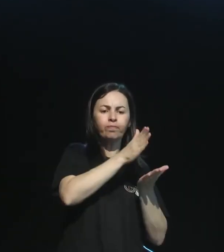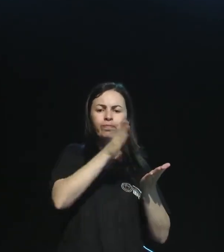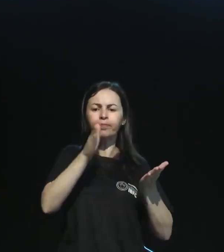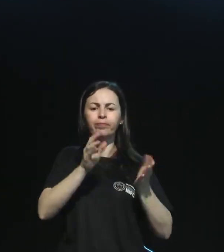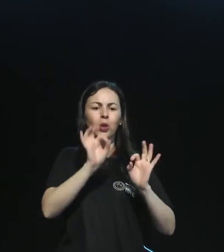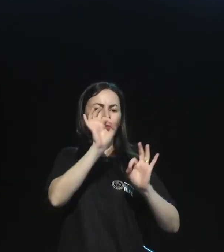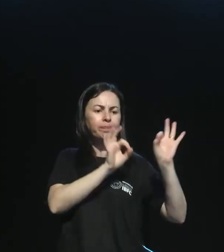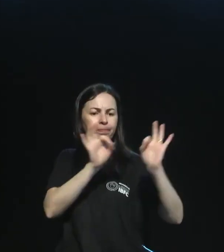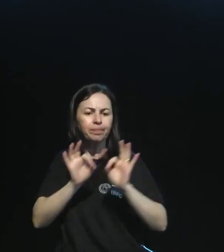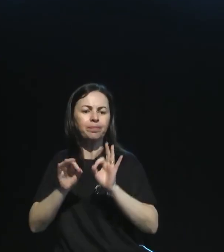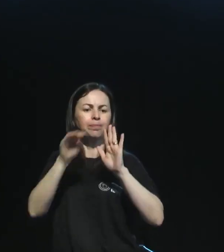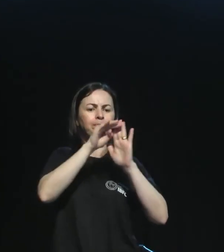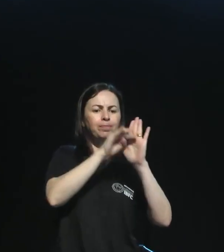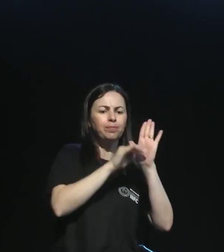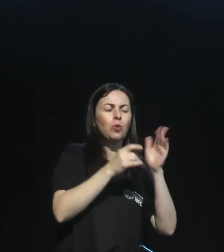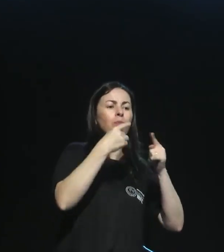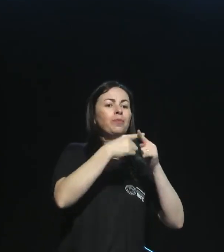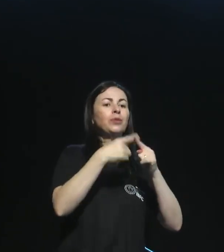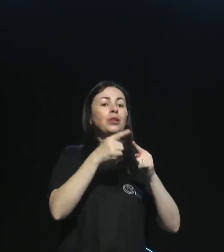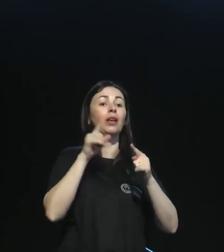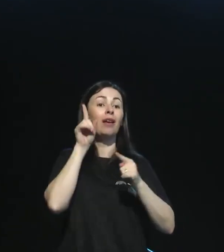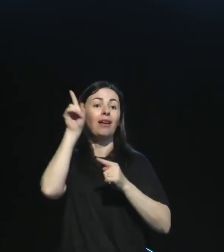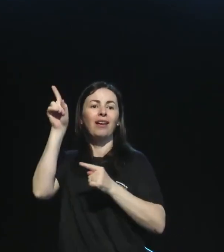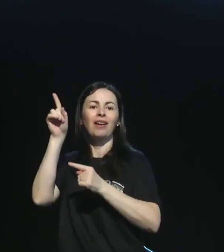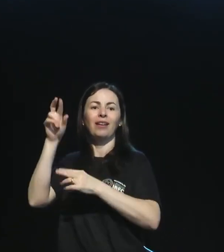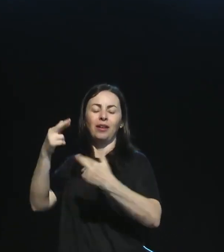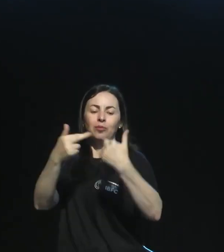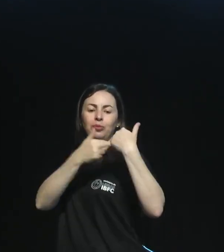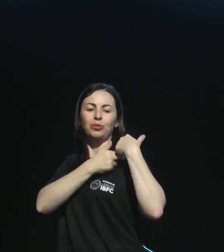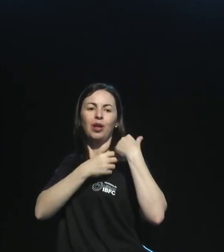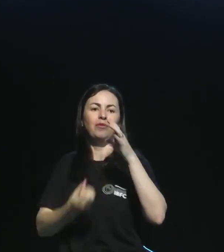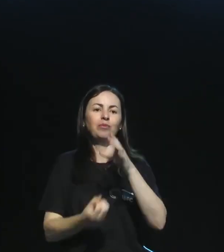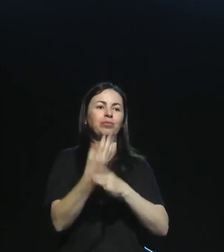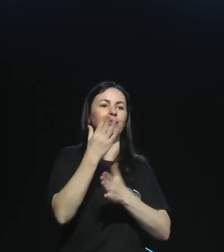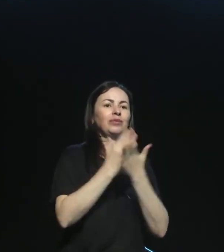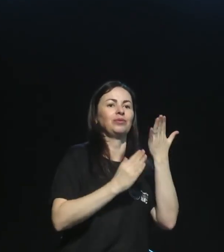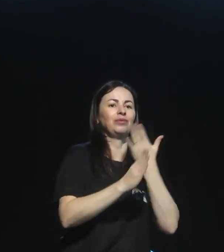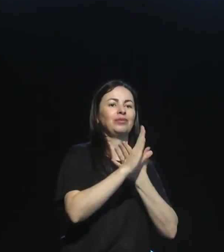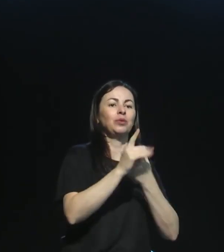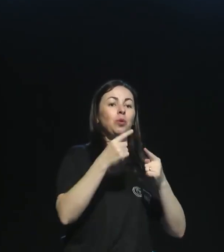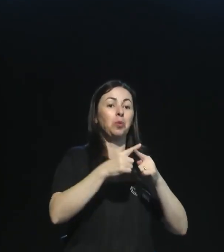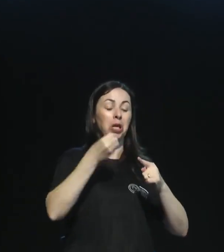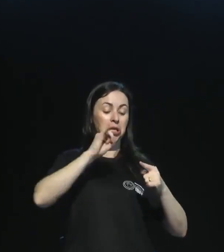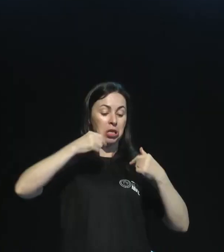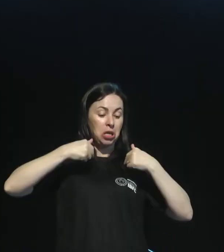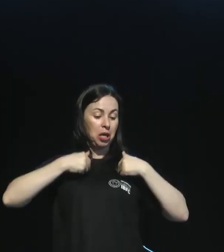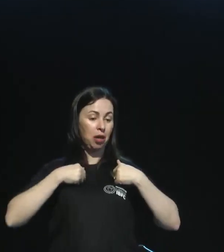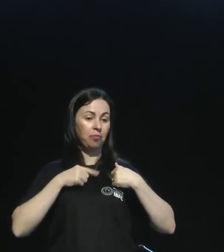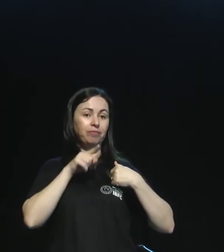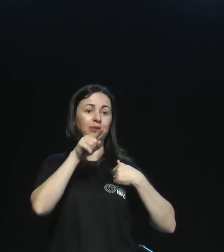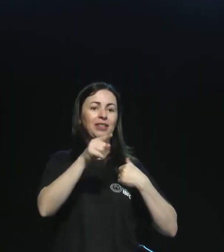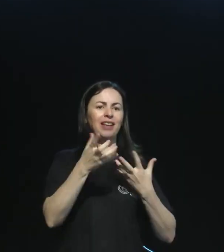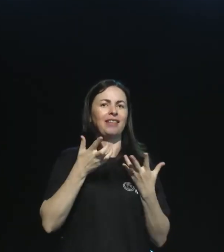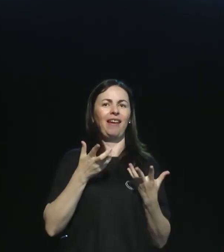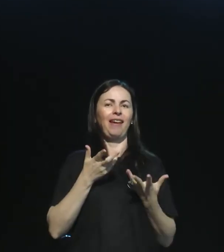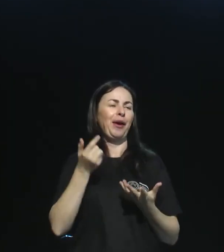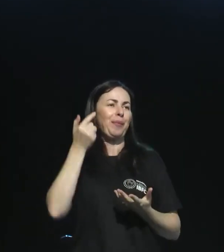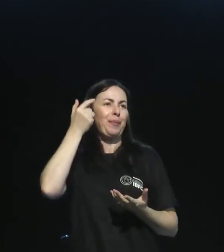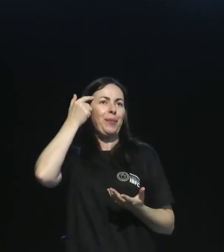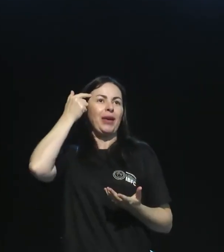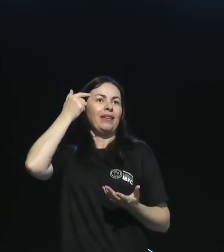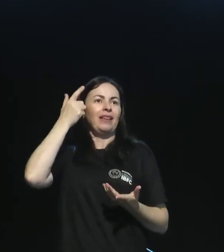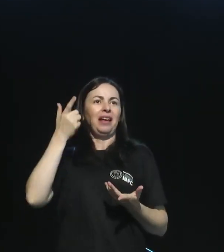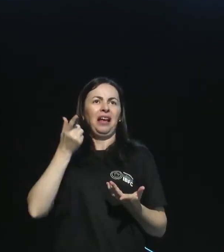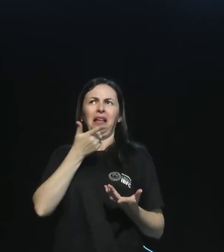foi quem criou todas as coisas. E quando eu e você nos metemos a besta, achar que não existe um Deus